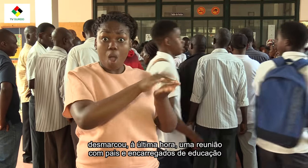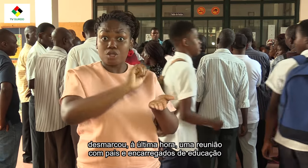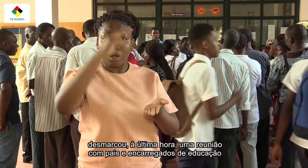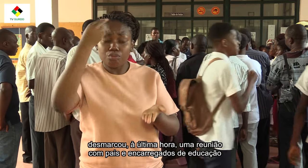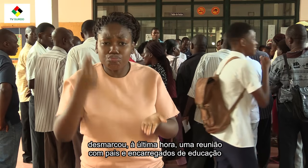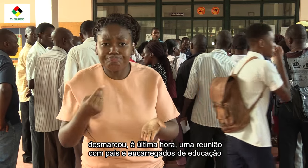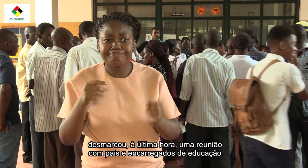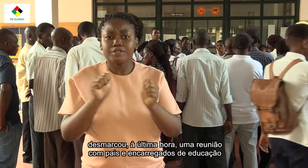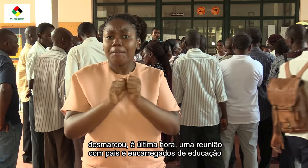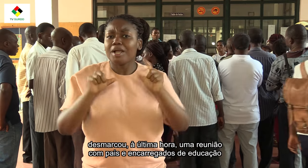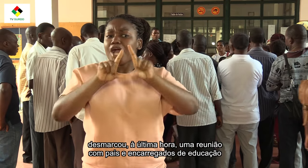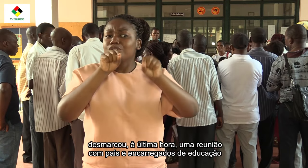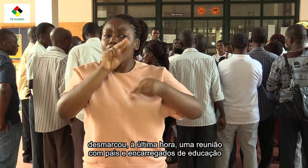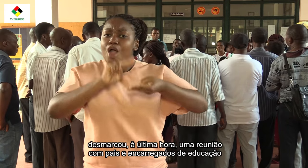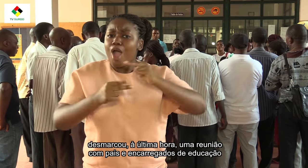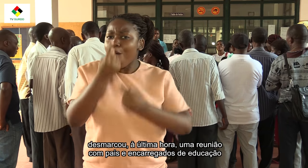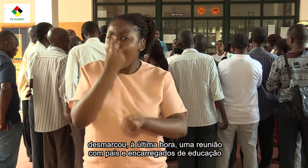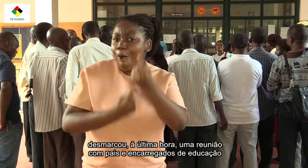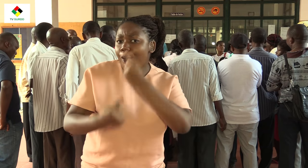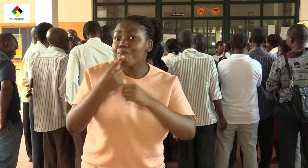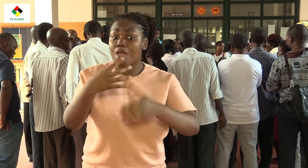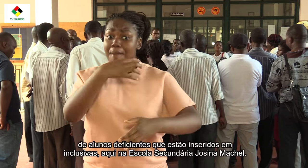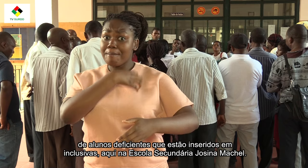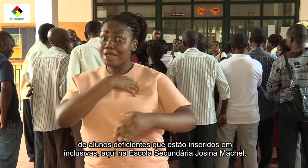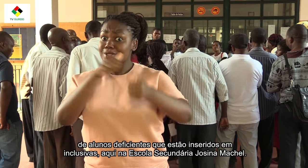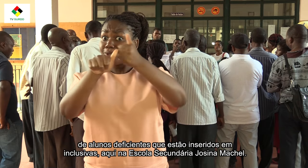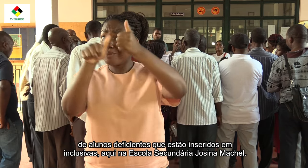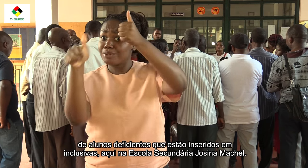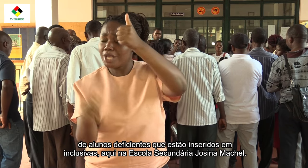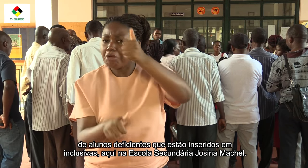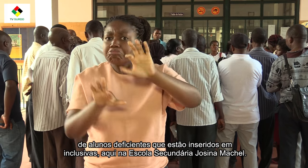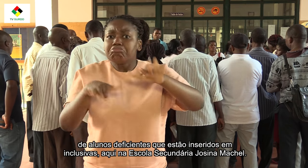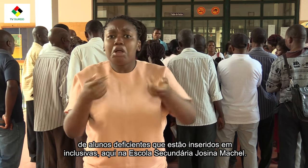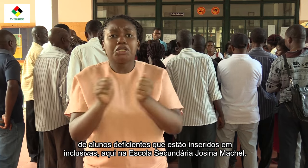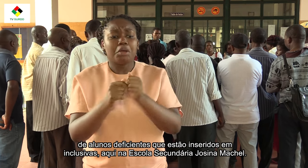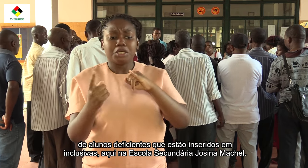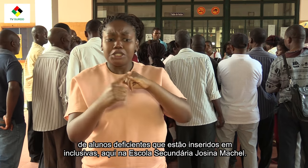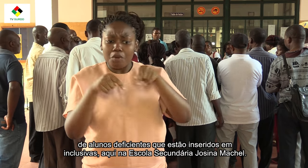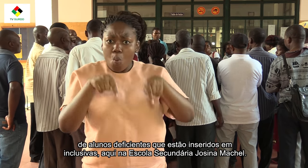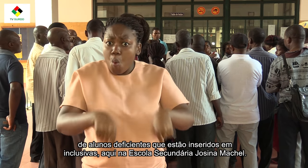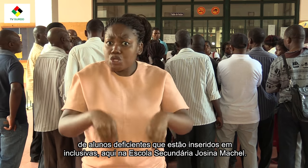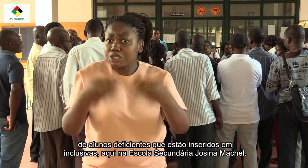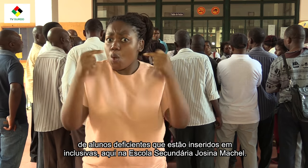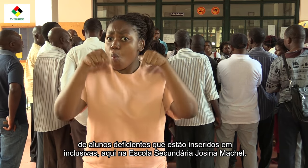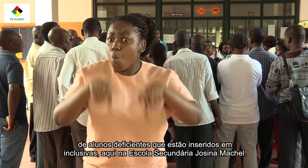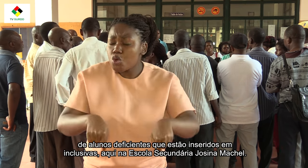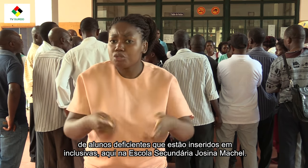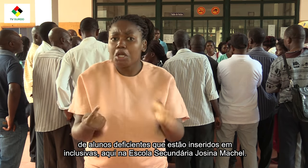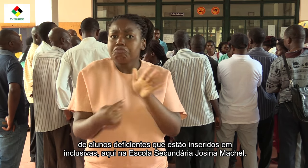com pais e encarregados de educação de alunos deficientes que estão inseridos em turmas inclusivas aqui na escola secundária